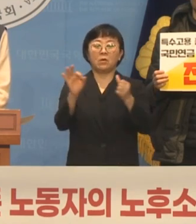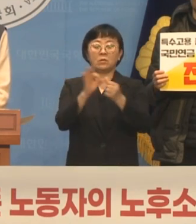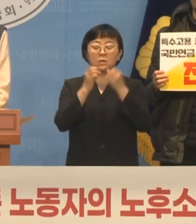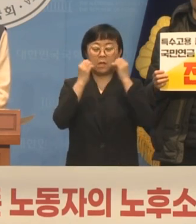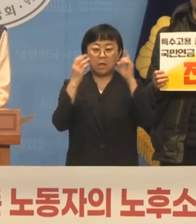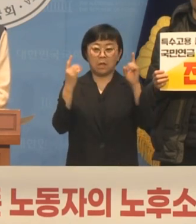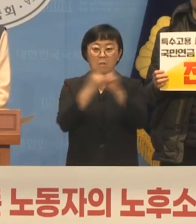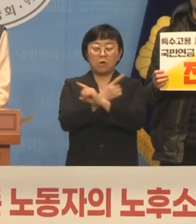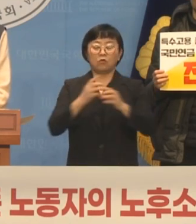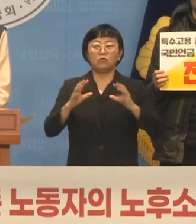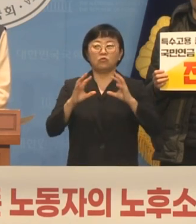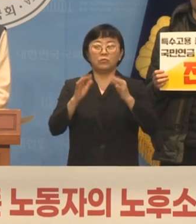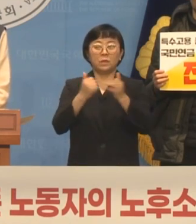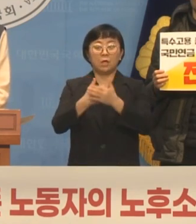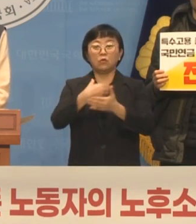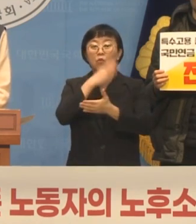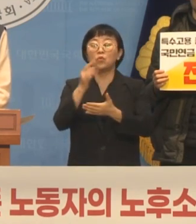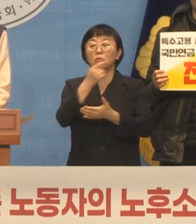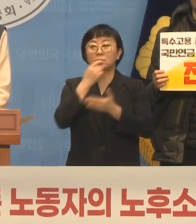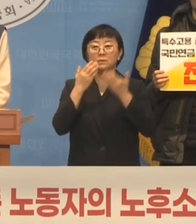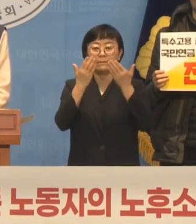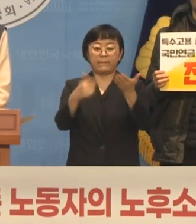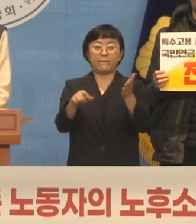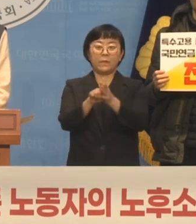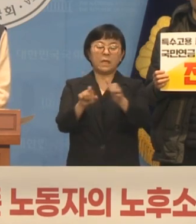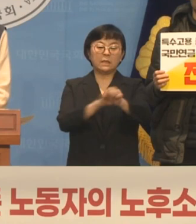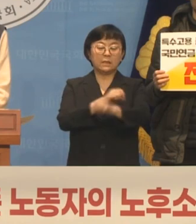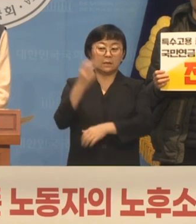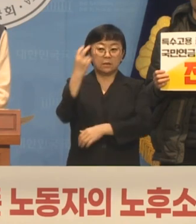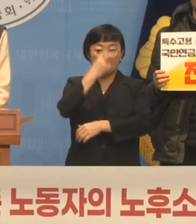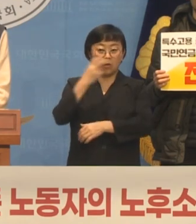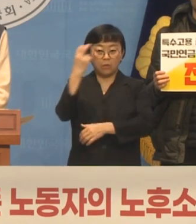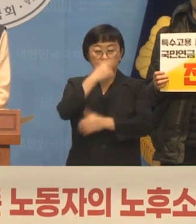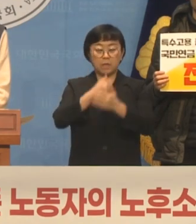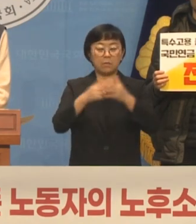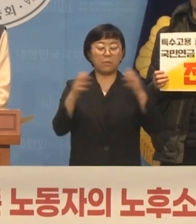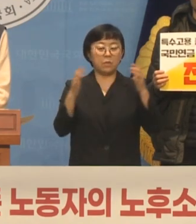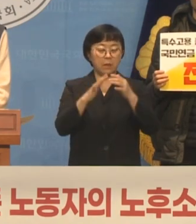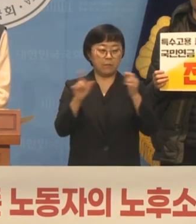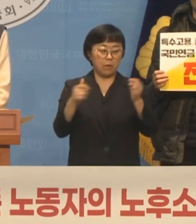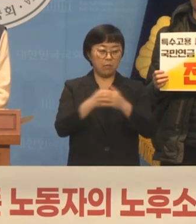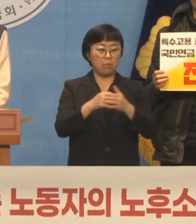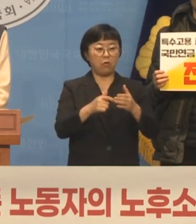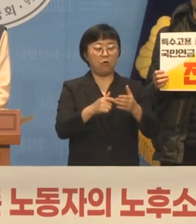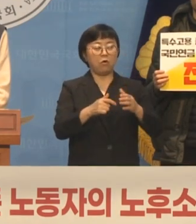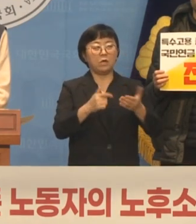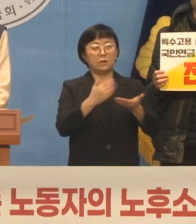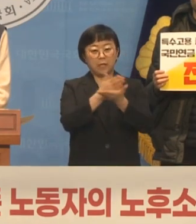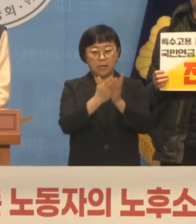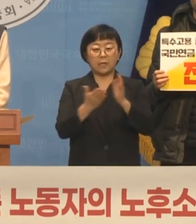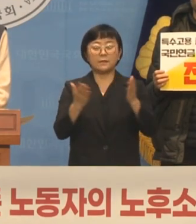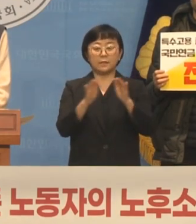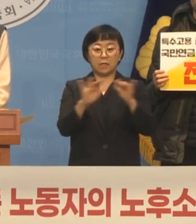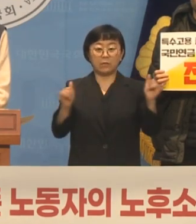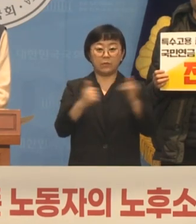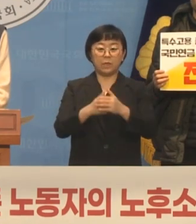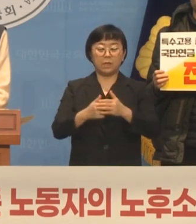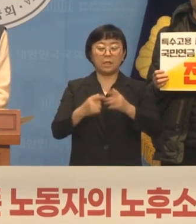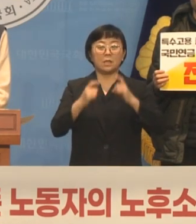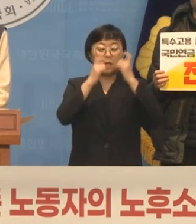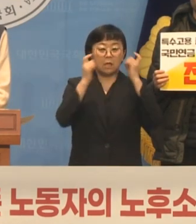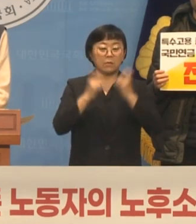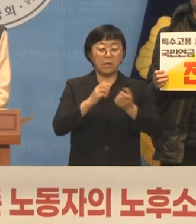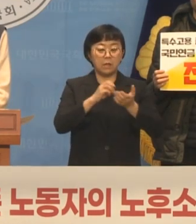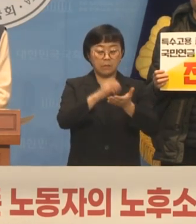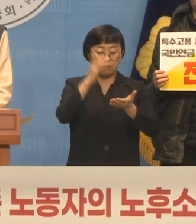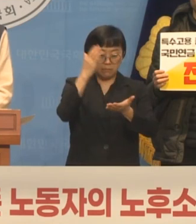개혁은 국민의 노후 보장에 있습니다. 특고미 플랫폼 노동자도 지역가입과 개별가입이 아닌 사업장